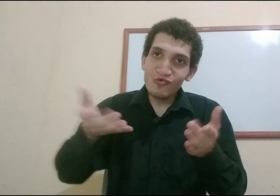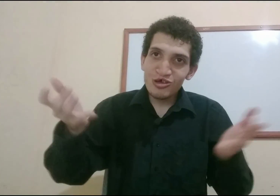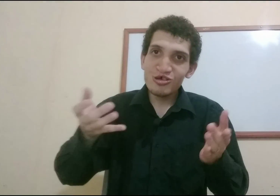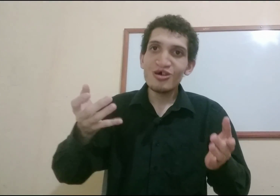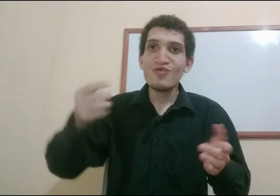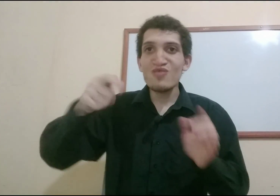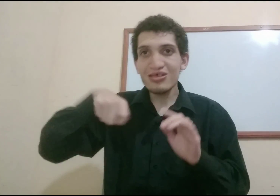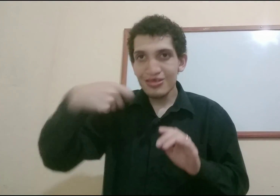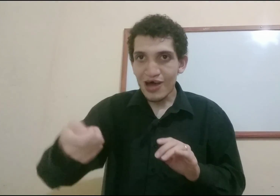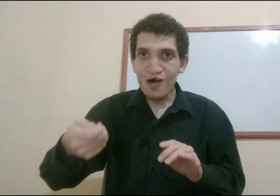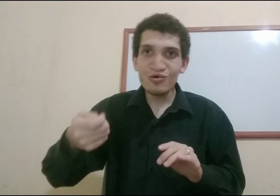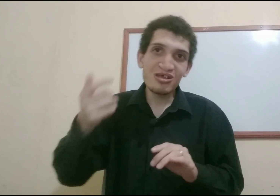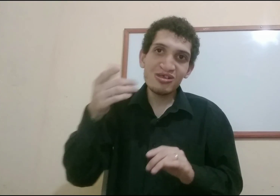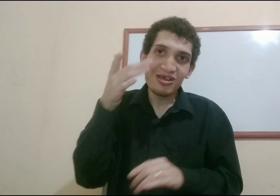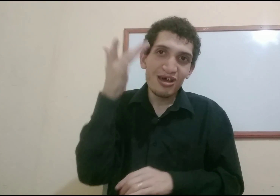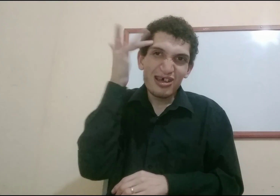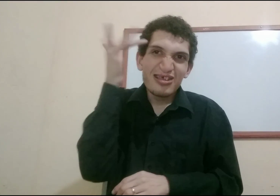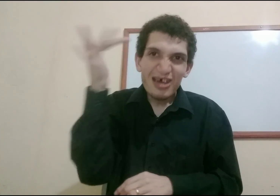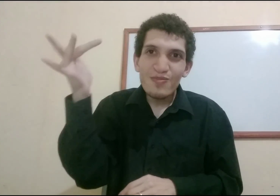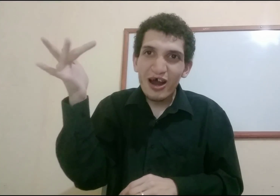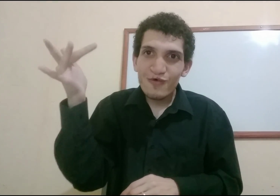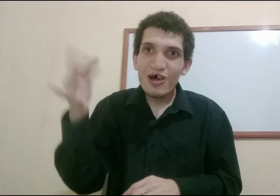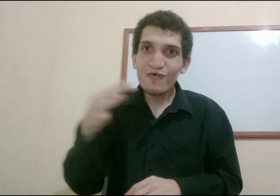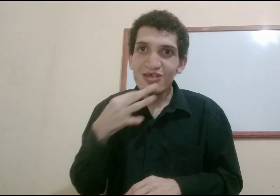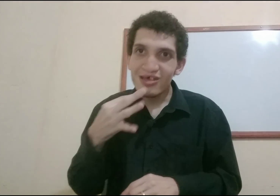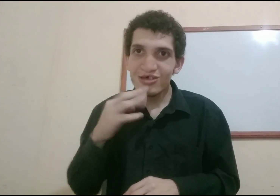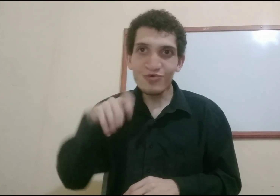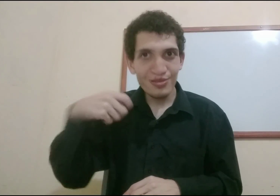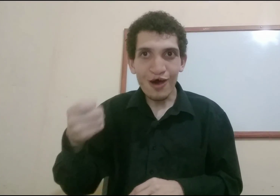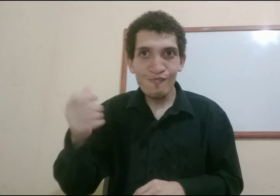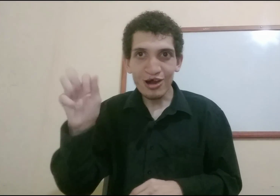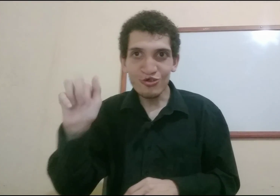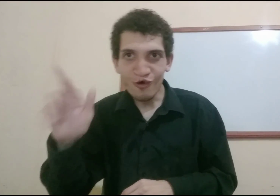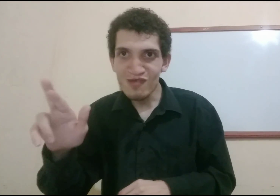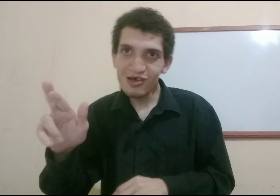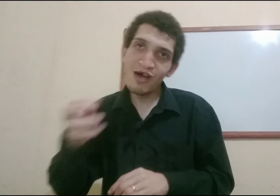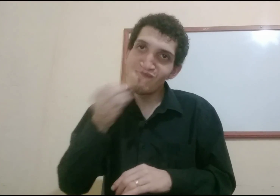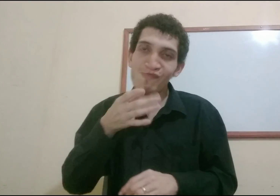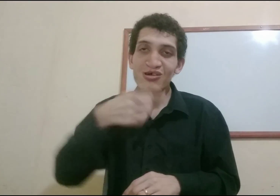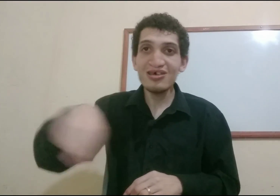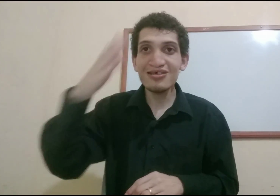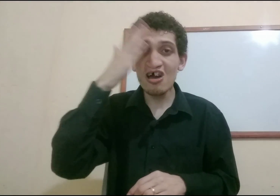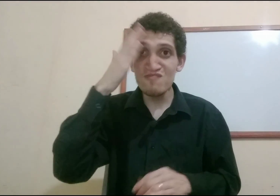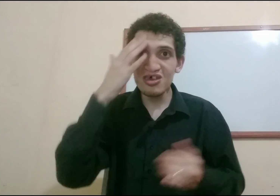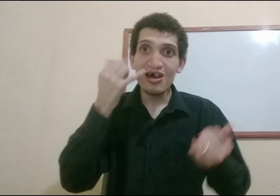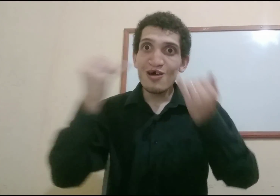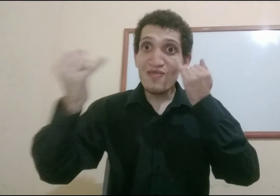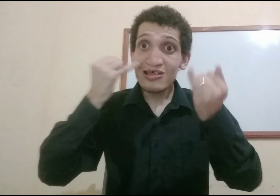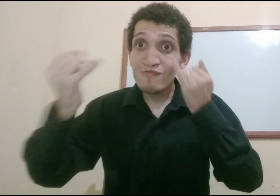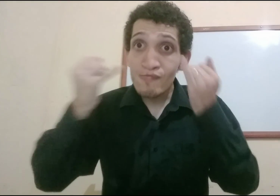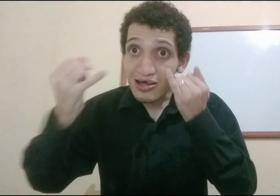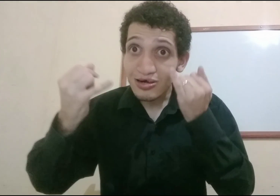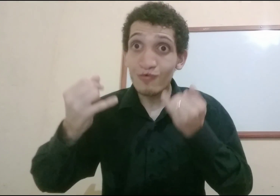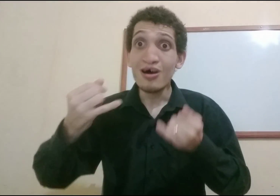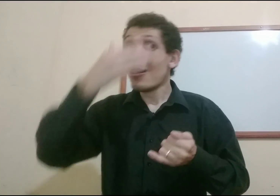hoje, desse sinal aí, estranho, né? Conhecer o sinal da sombra, é bom você saber dessa informação.